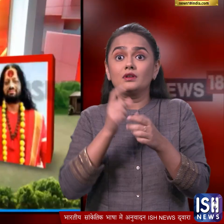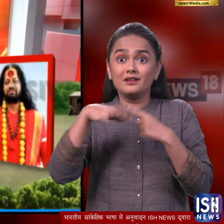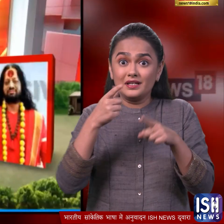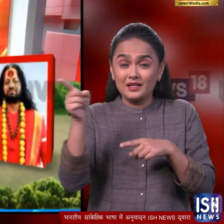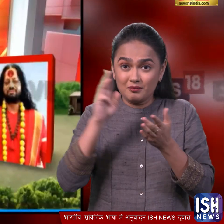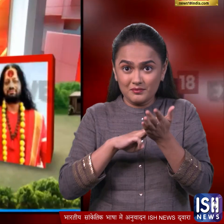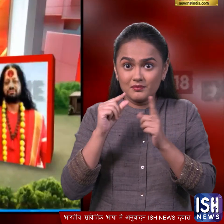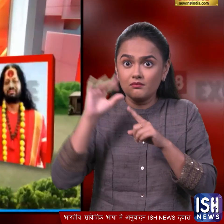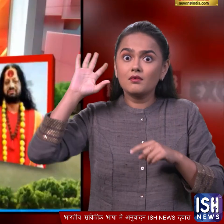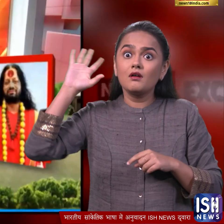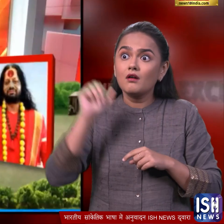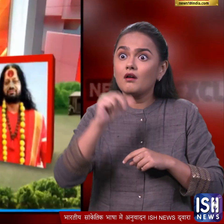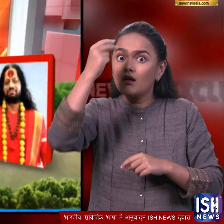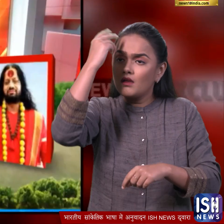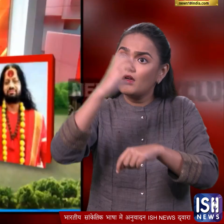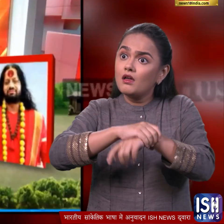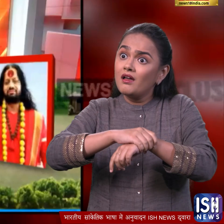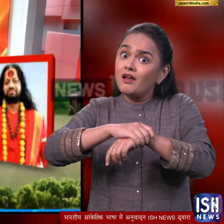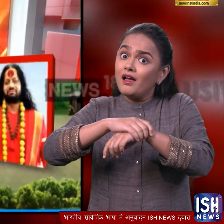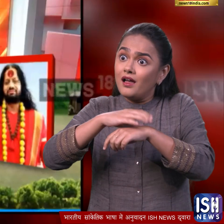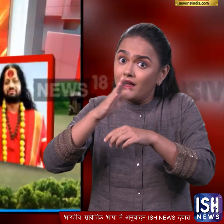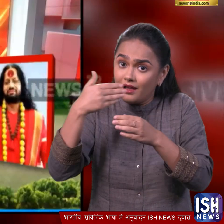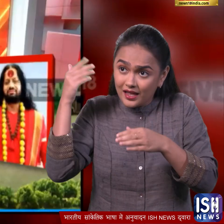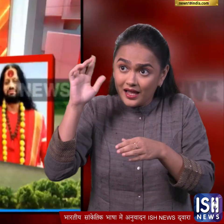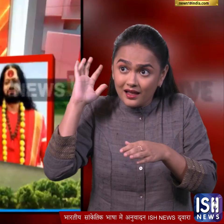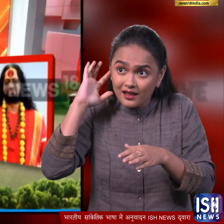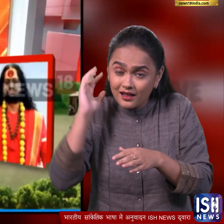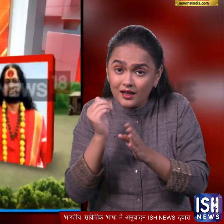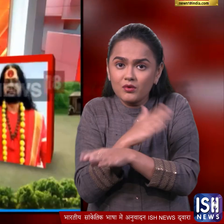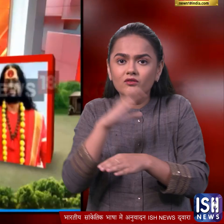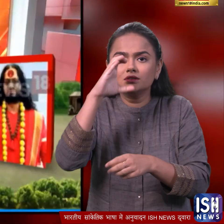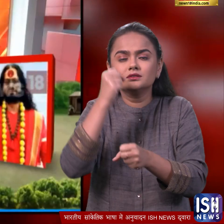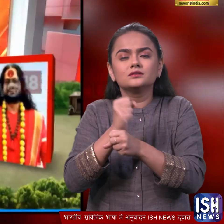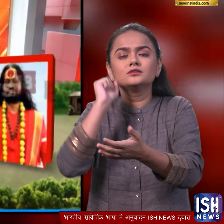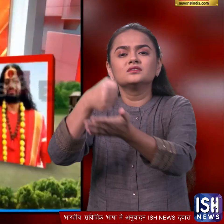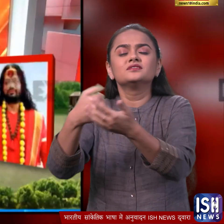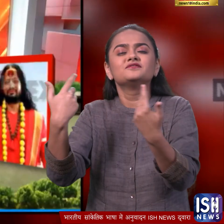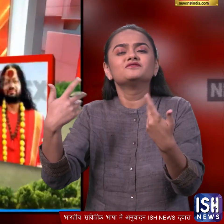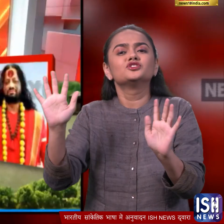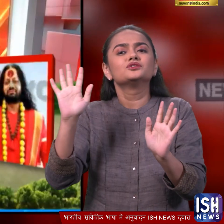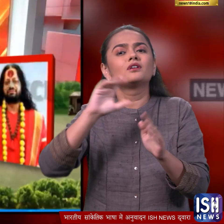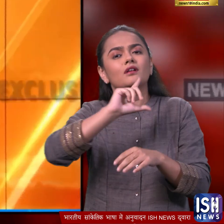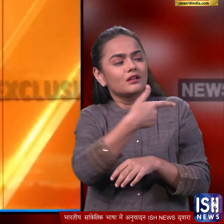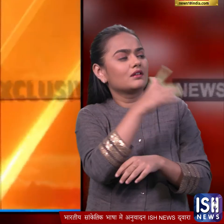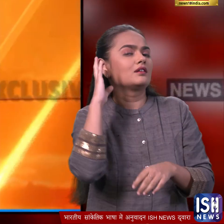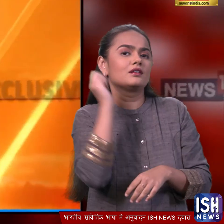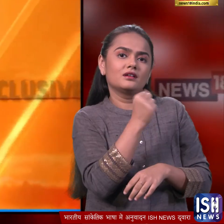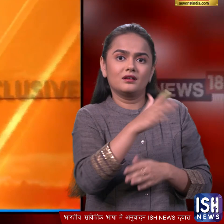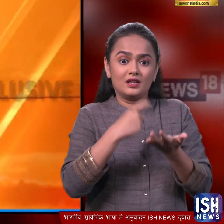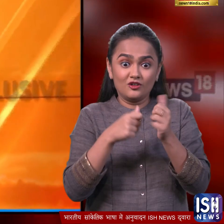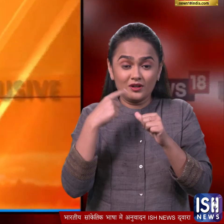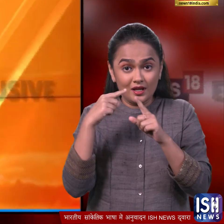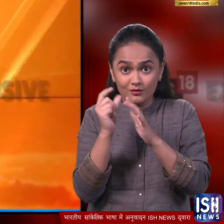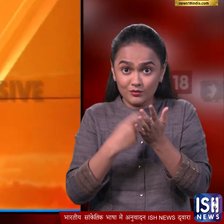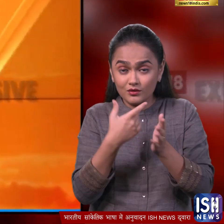तक मध्य प्रदेश की पुलिस को कालीचरण महाराज की गिरफ्तारी का पता चलता, तब तक वो छत्तीसगढ़ की सीमा में लाए जा चुके थे। वहीं रायपुर लाए